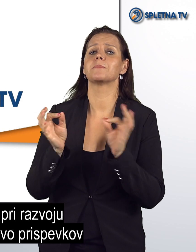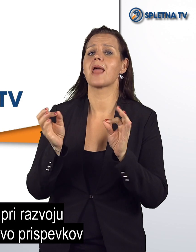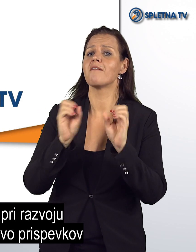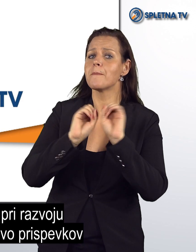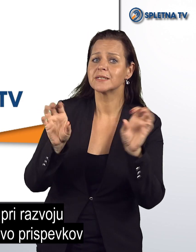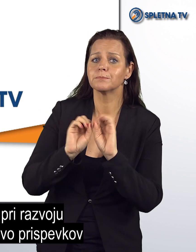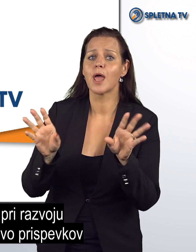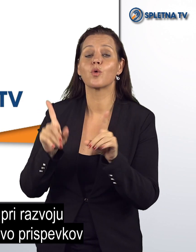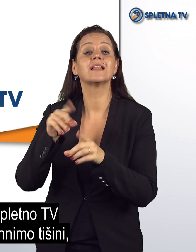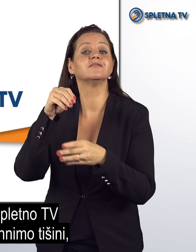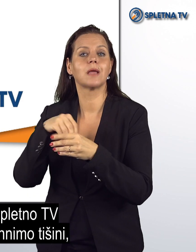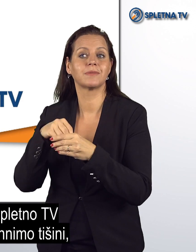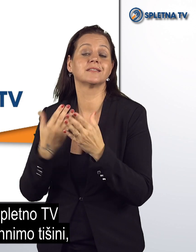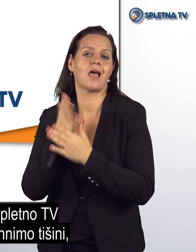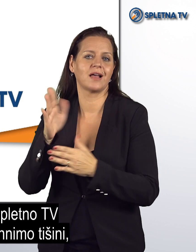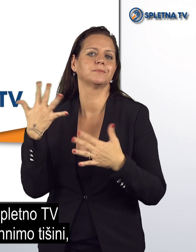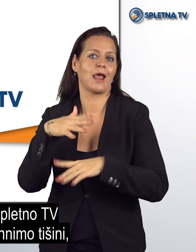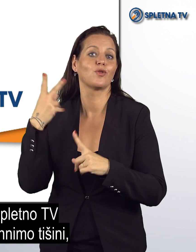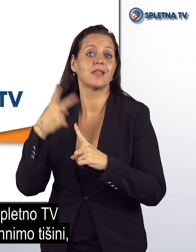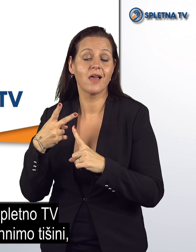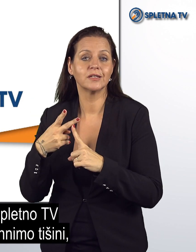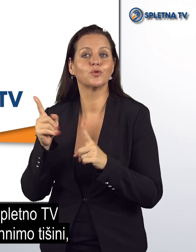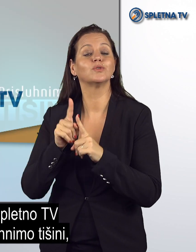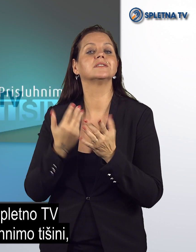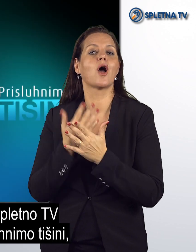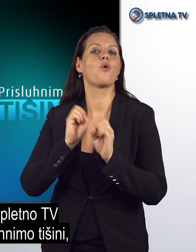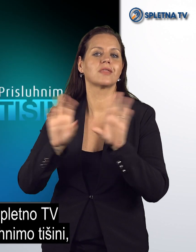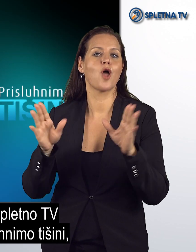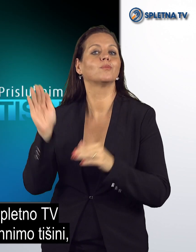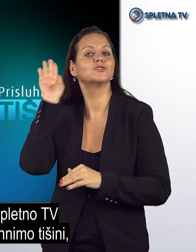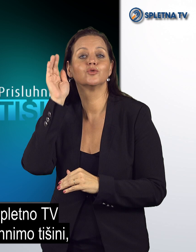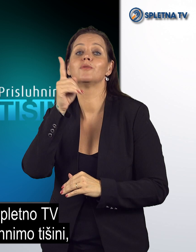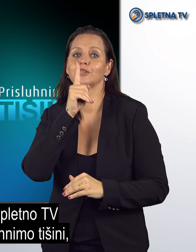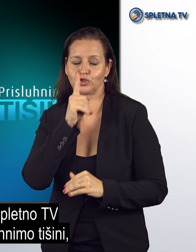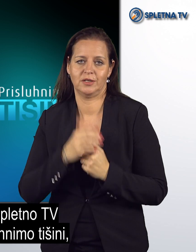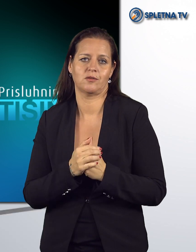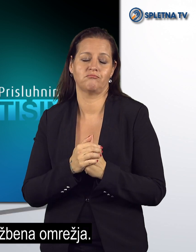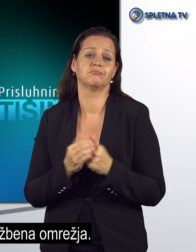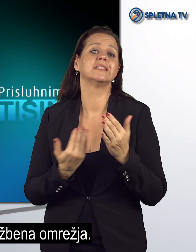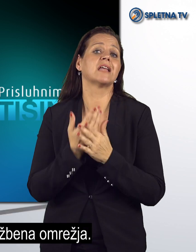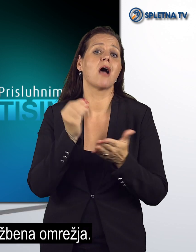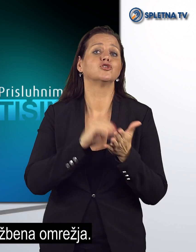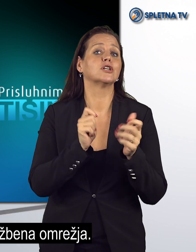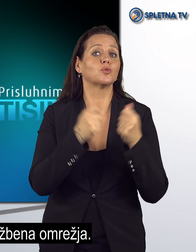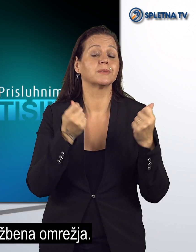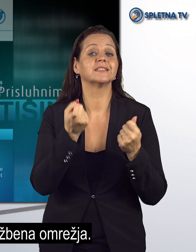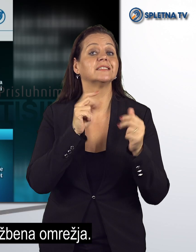za spletno TV in oddajo Prisluhnimo tišini, za časopis IST in družbena omrežja.